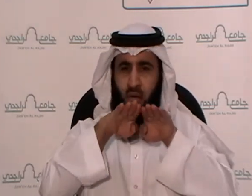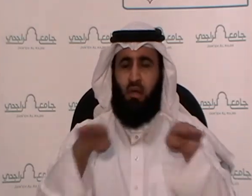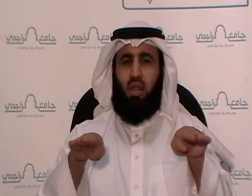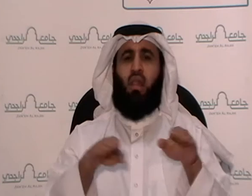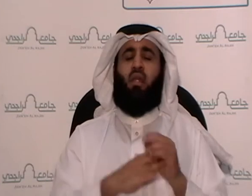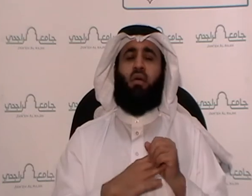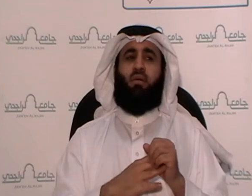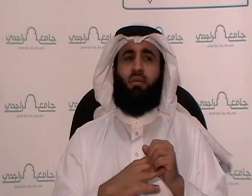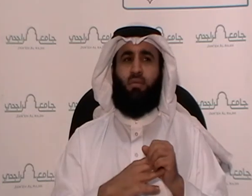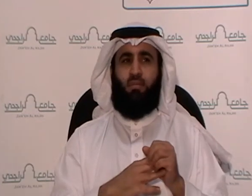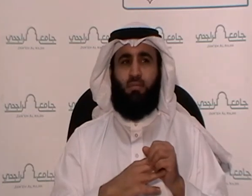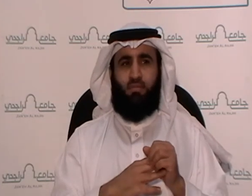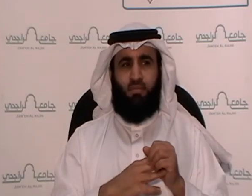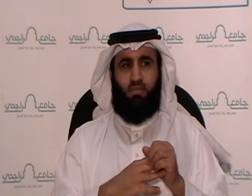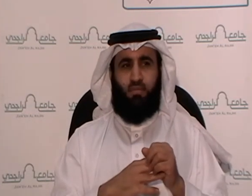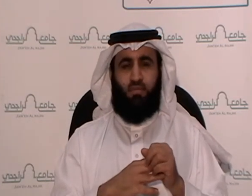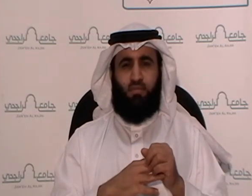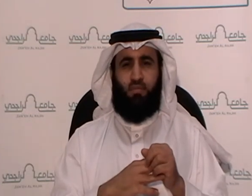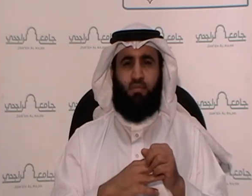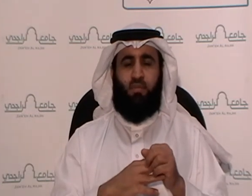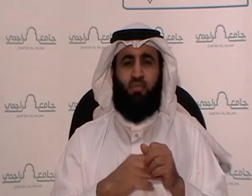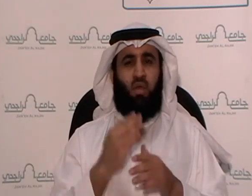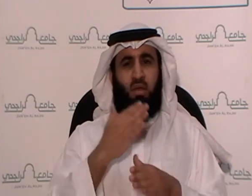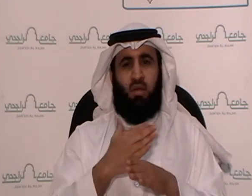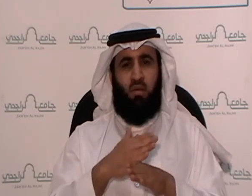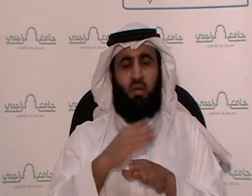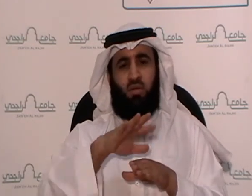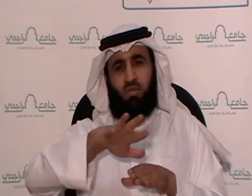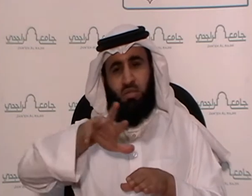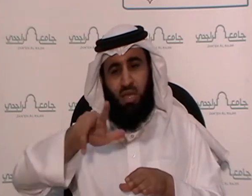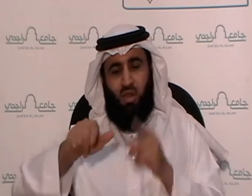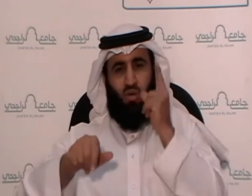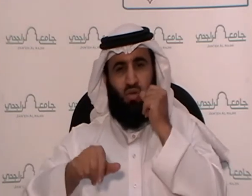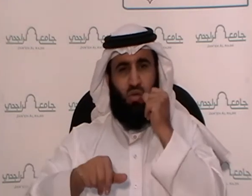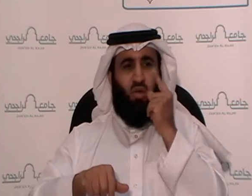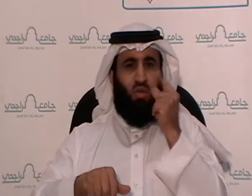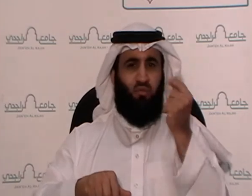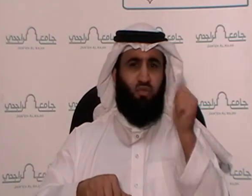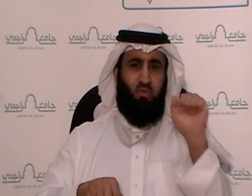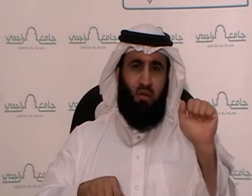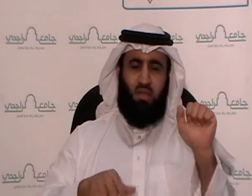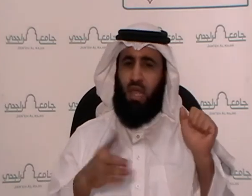والقسطاس المستقيم بين السارق والمسروق منه. فالسرقة